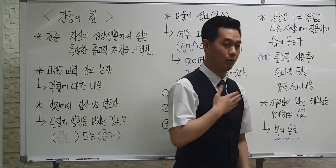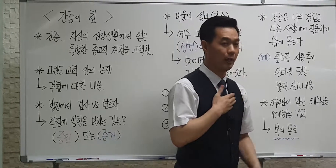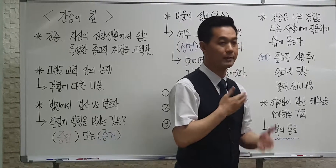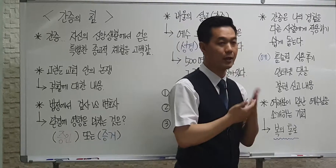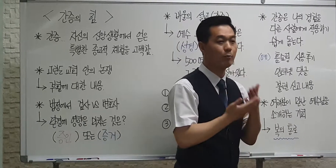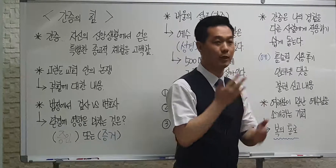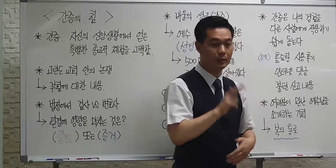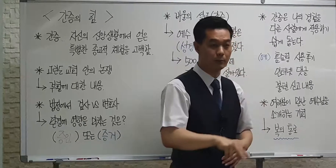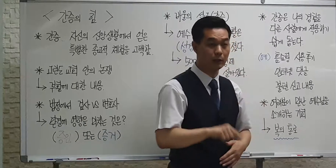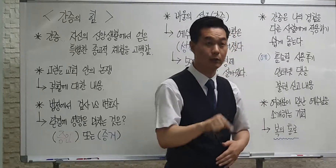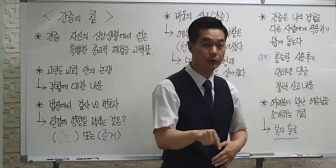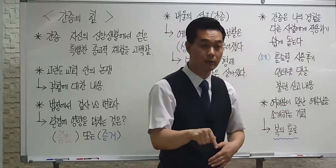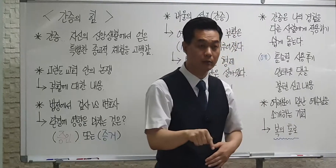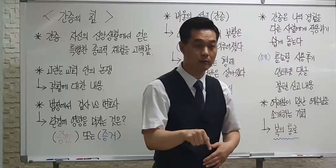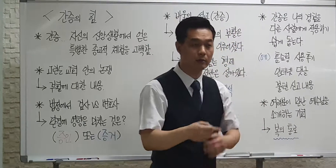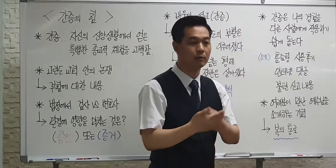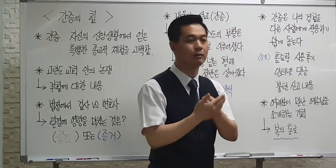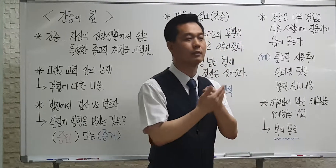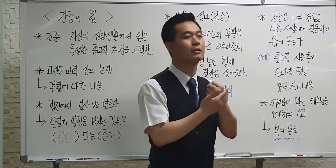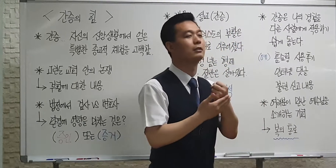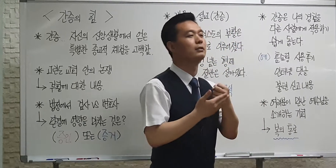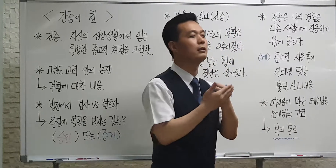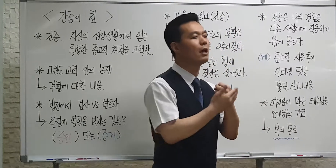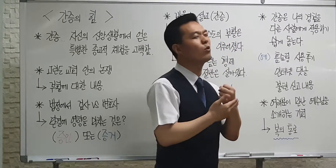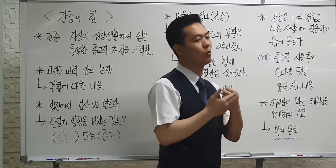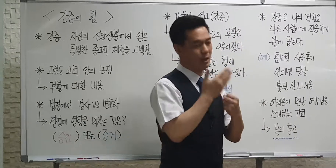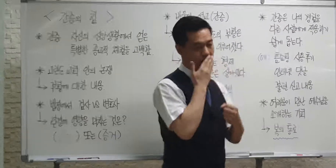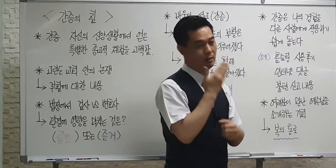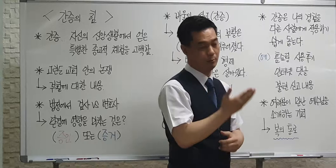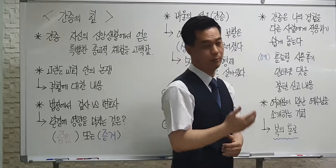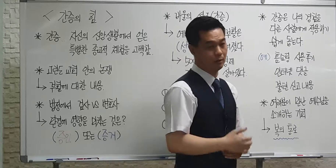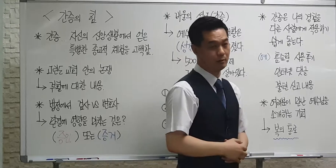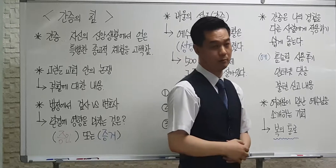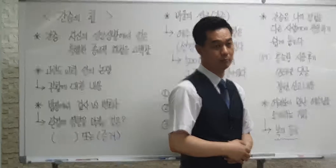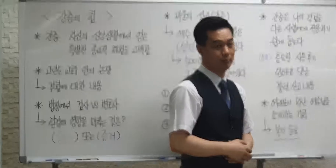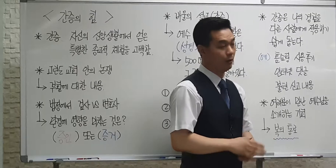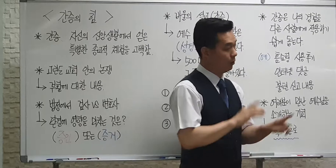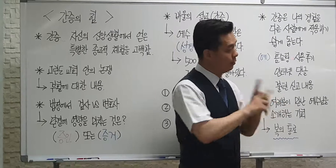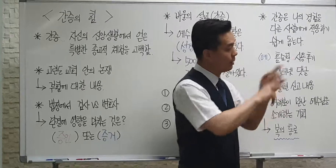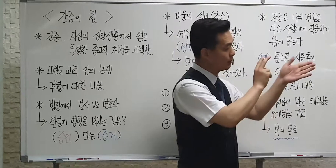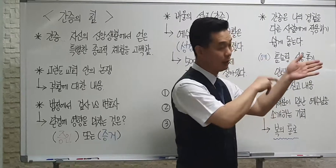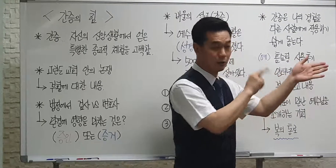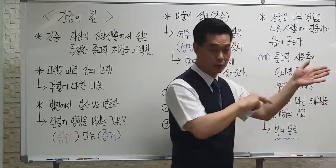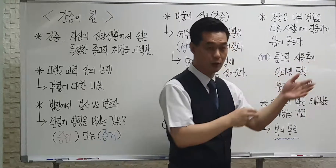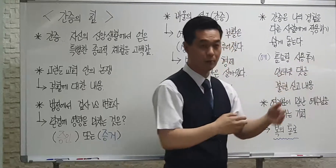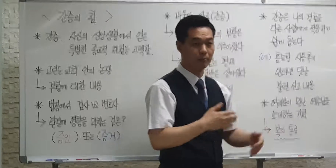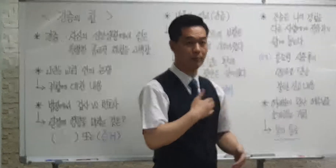내 체험이긴 하지만 그것은 은혜로 가는 거예요. 오늘 말씀에 읽은 것처럼